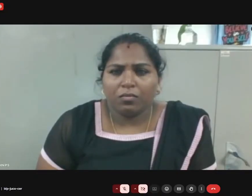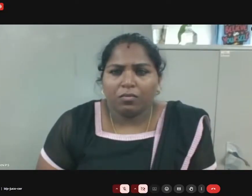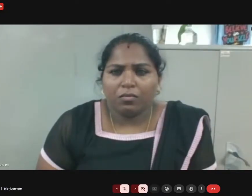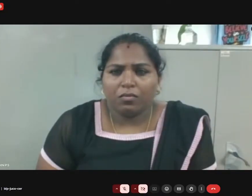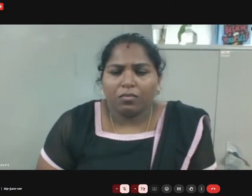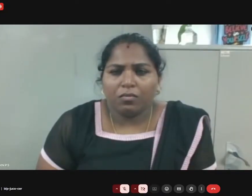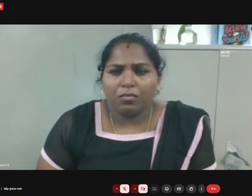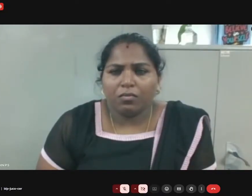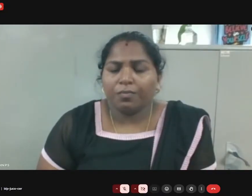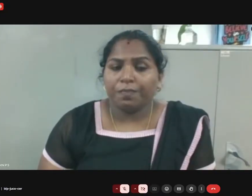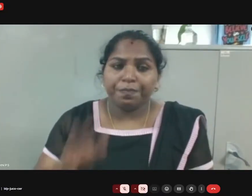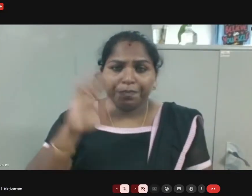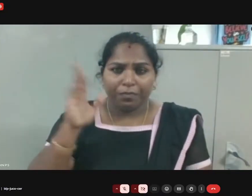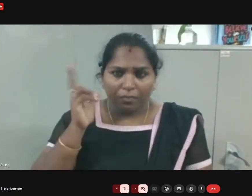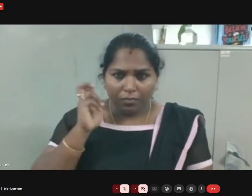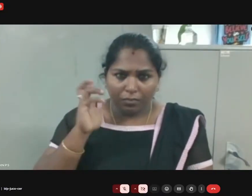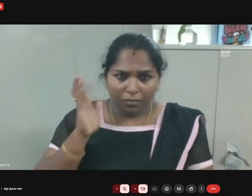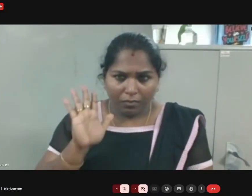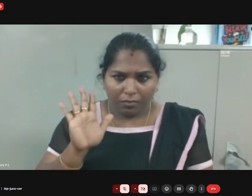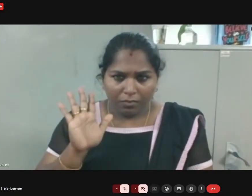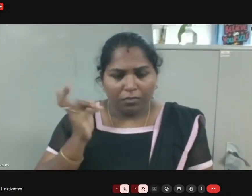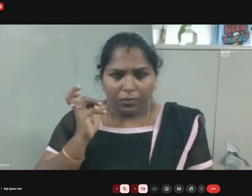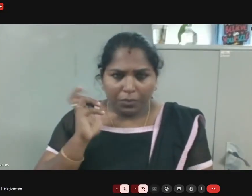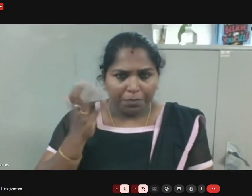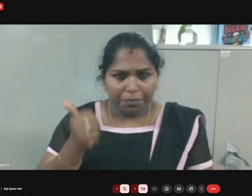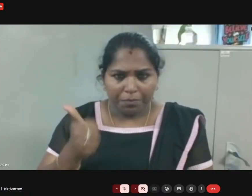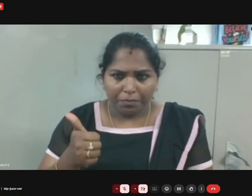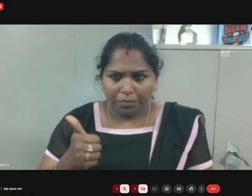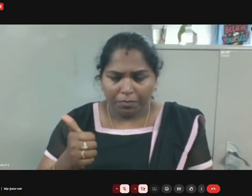ഹലോ സാർ, കേൾക്കുന്നുണ്ടോ? ഇപ്പൊ കേക്കാം.